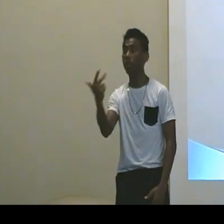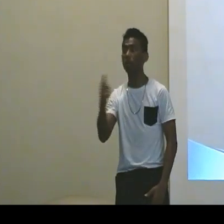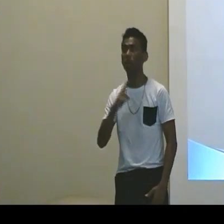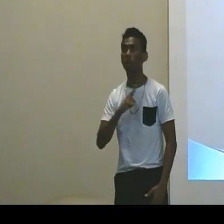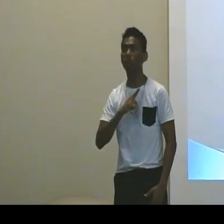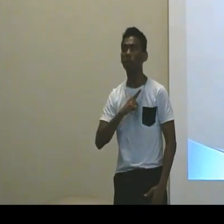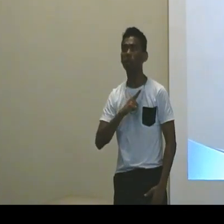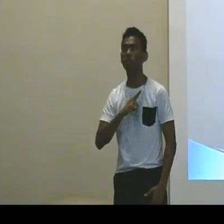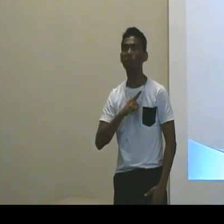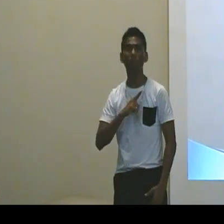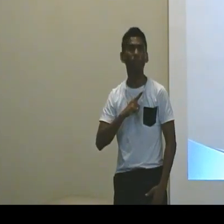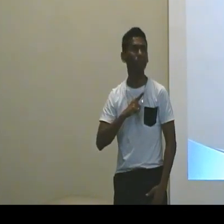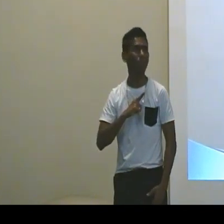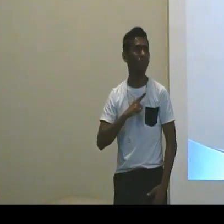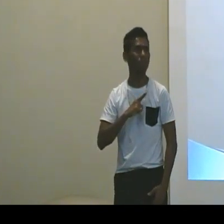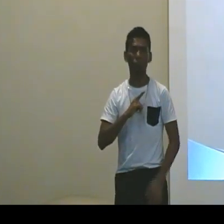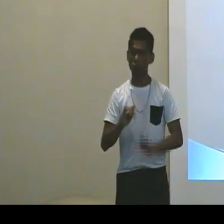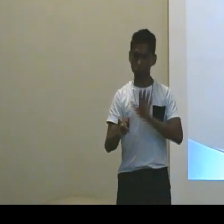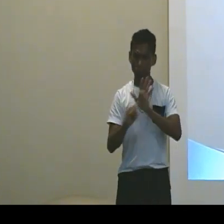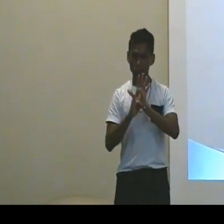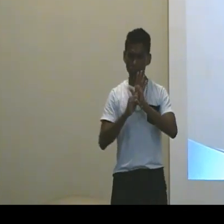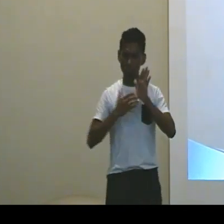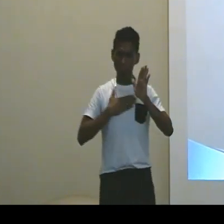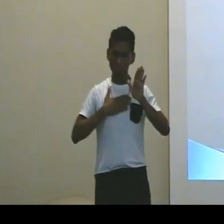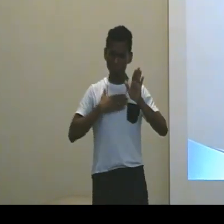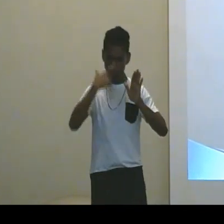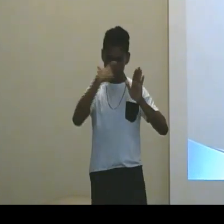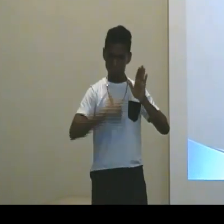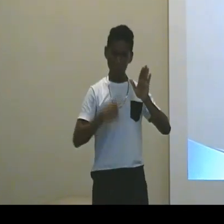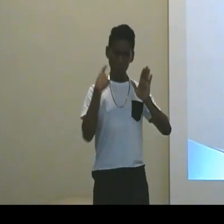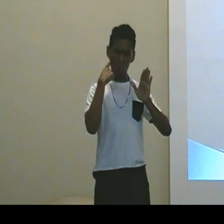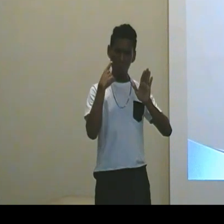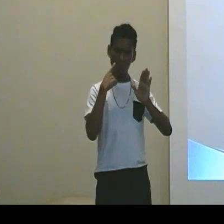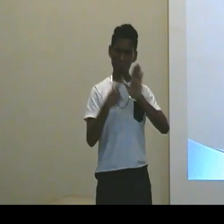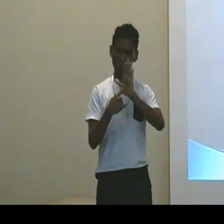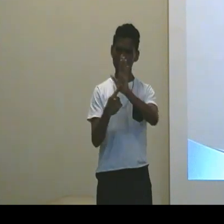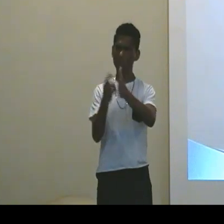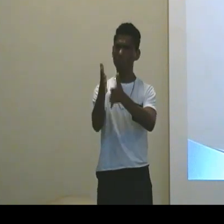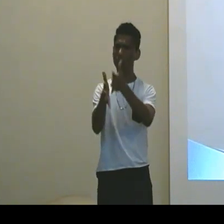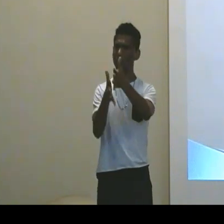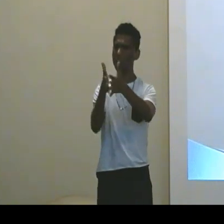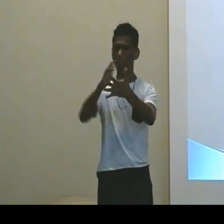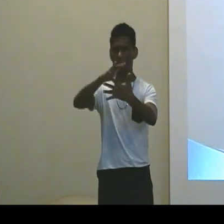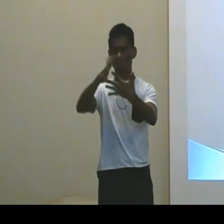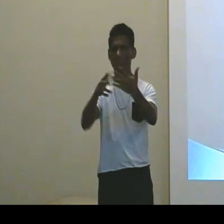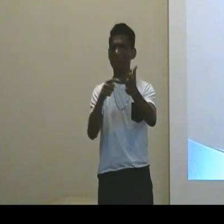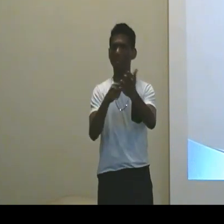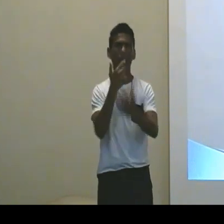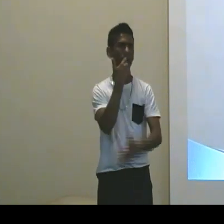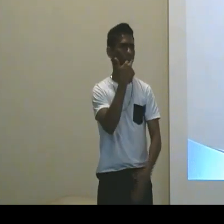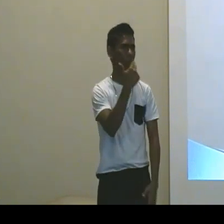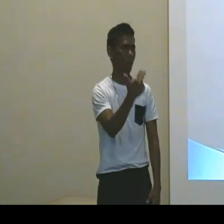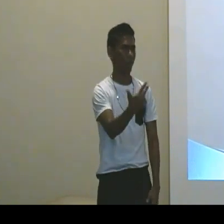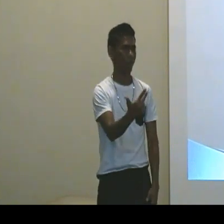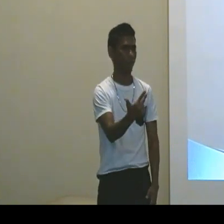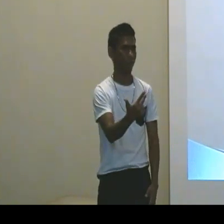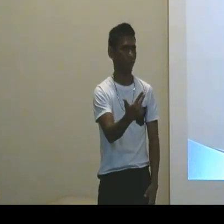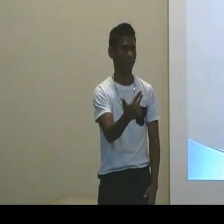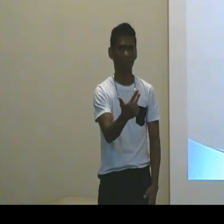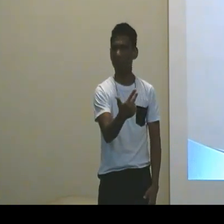Identidade está muito ligado à língua que a gente usa. Ela me identifica como surdo também. Eu sou surdo, eu uso a língua de sinais